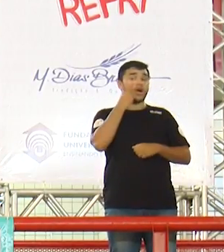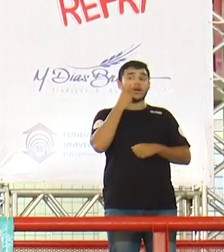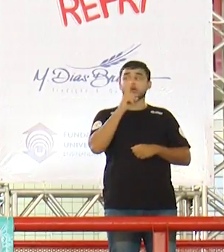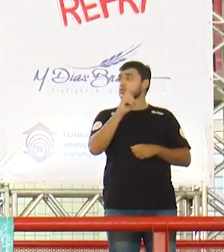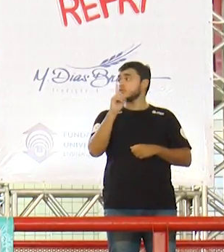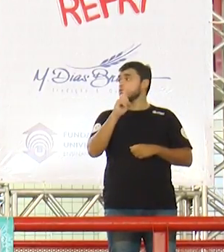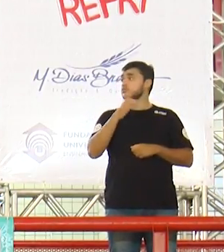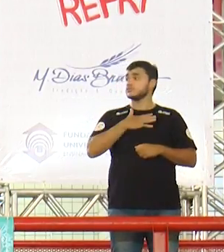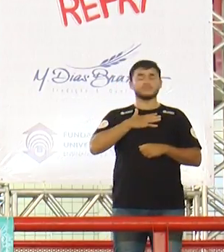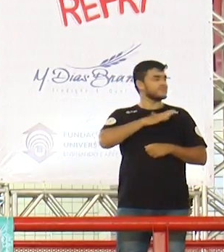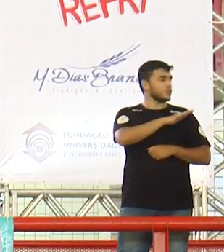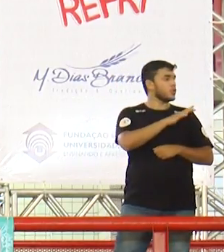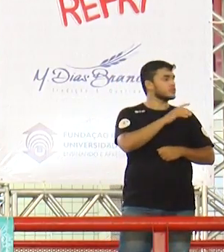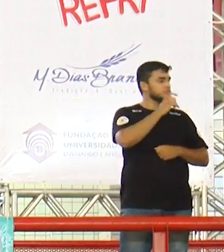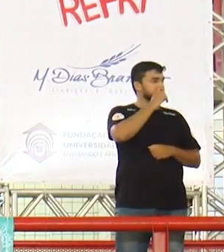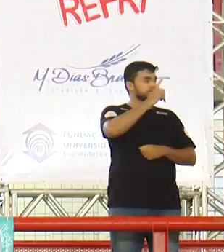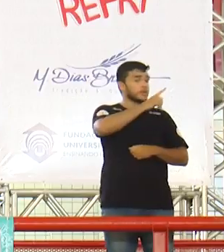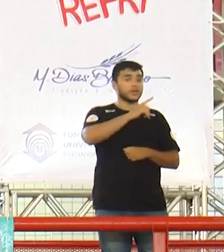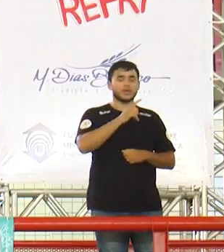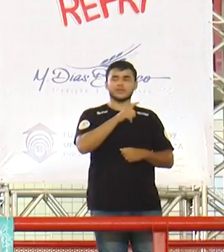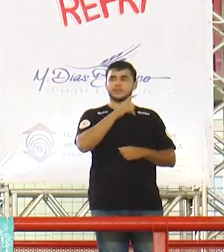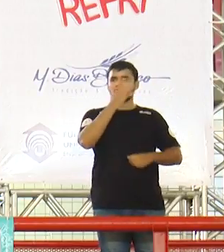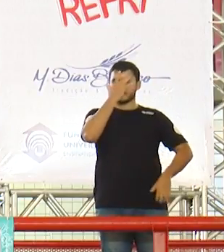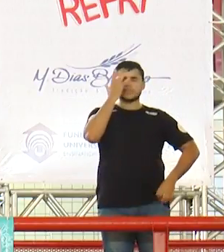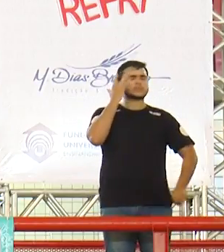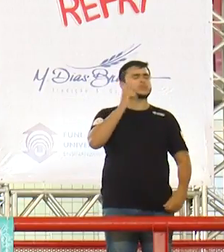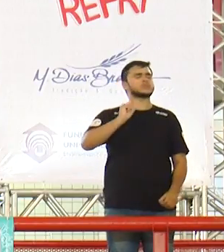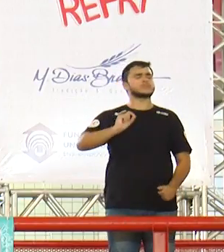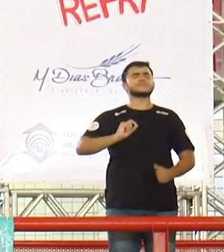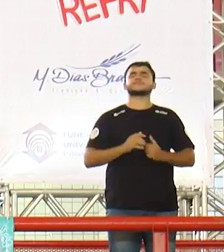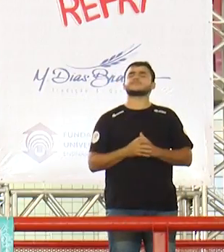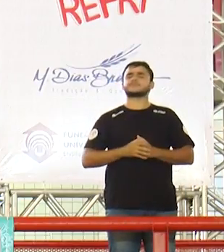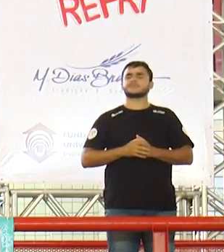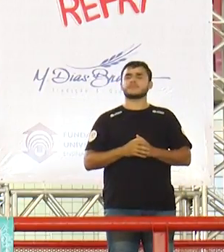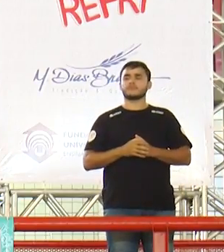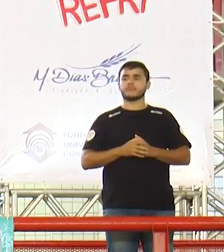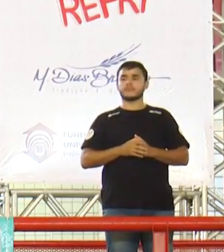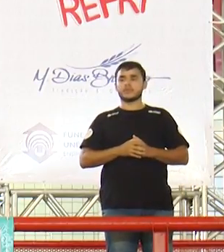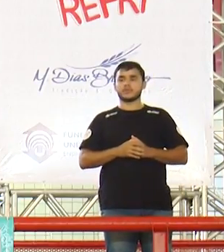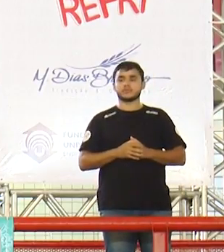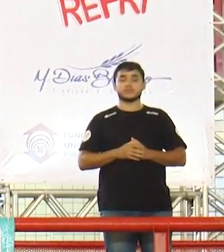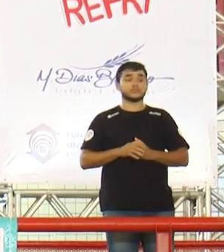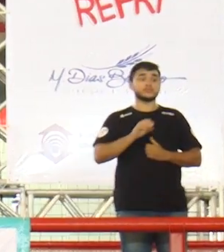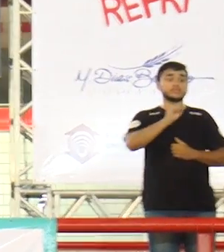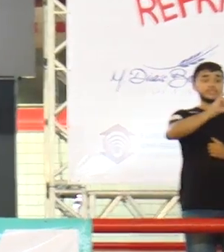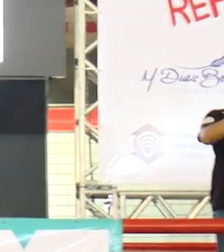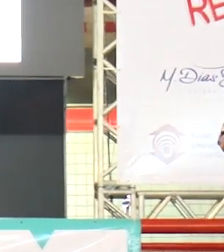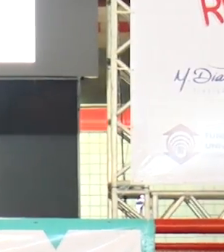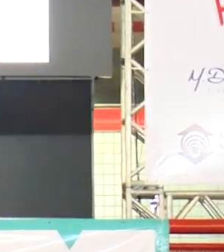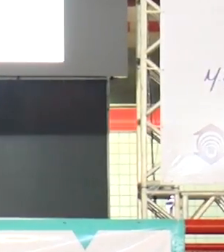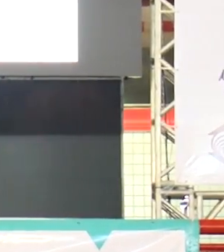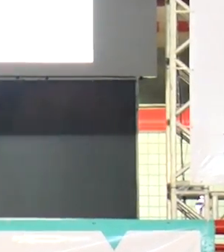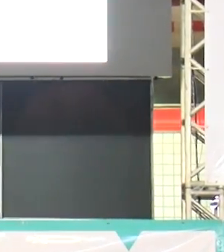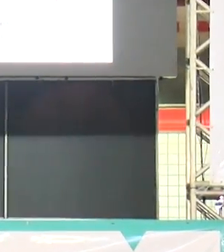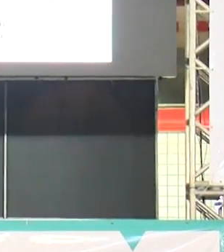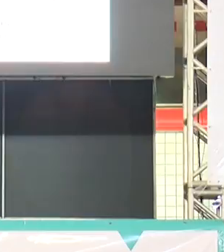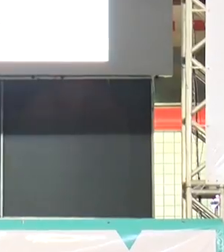for besta, eu detesto. Gente que chega falando assim, ó. Principalmente perto de professor de português, aí que eu tenho